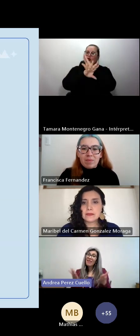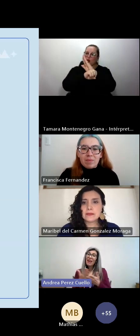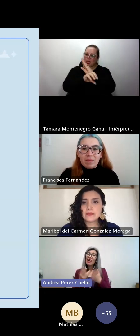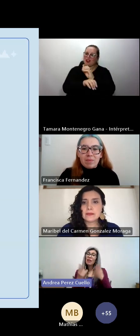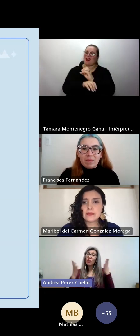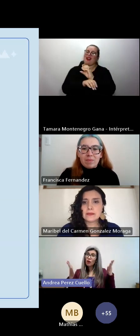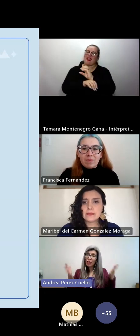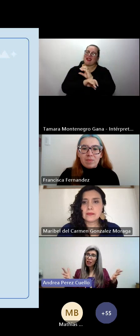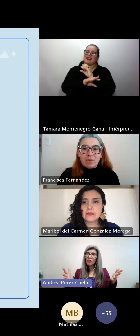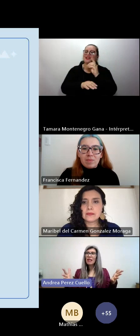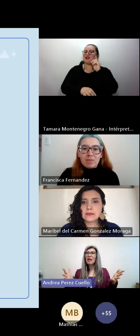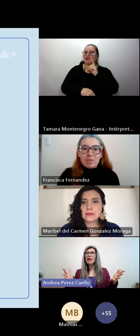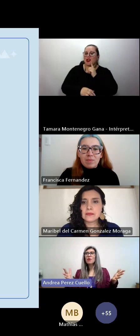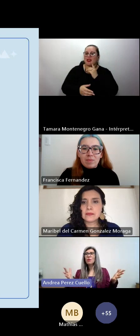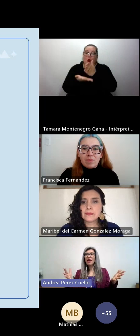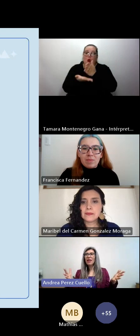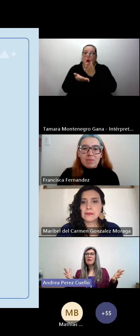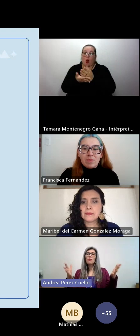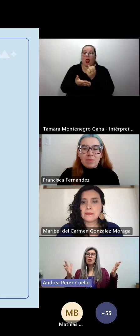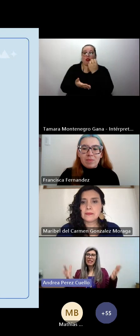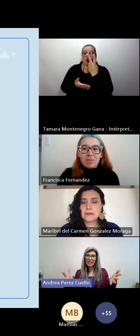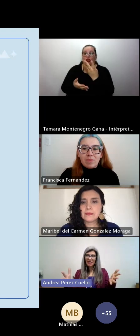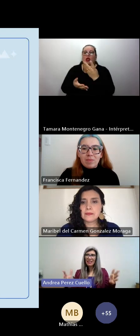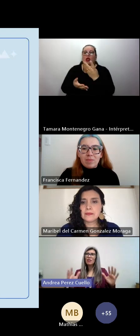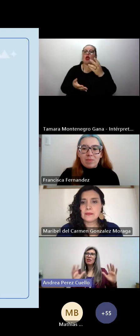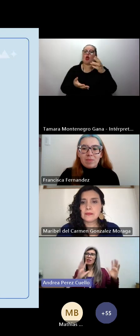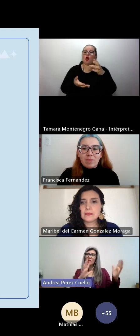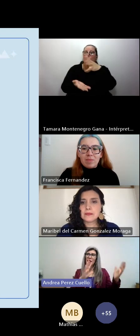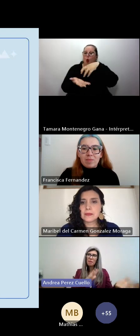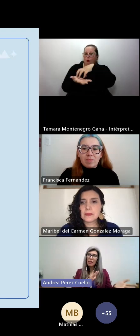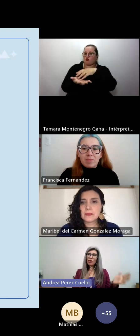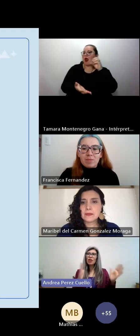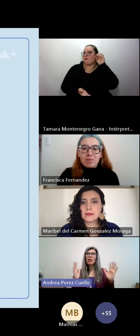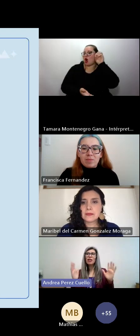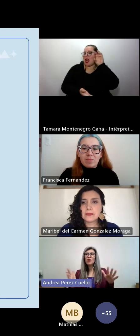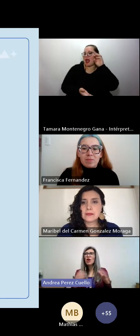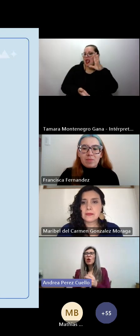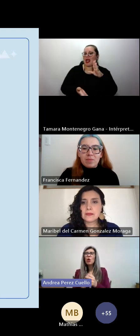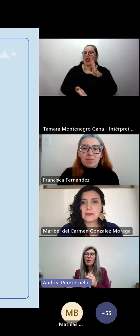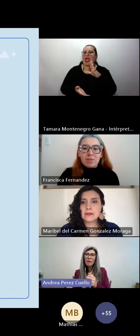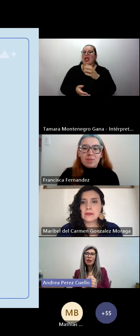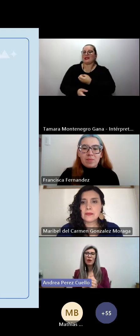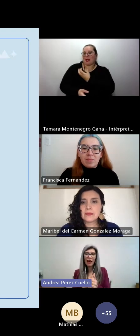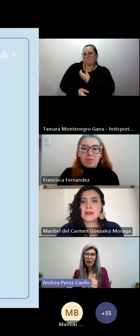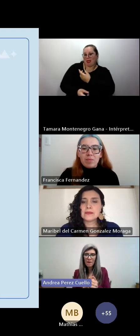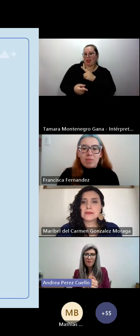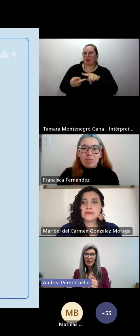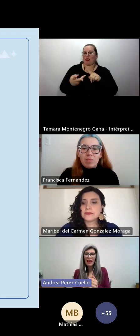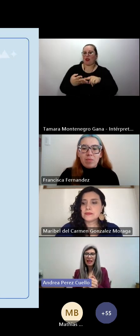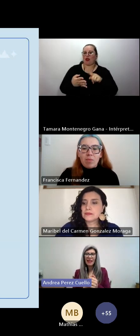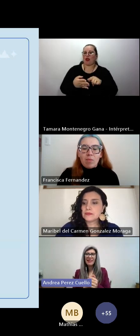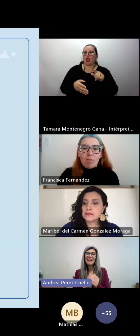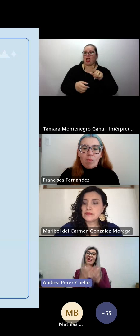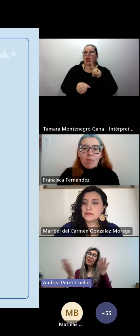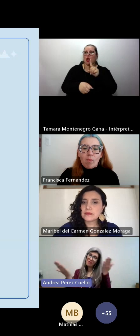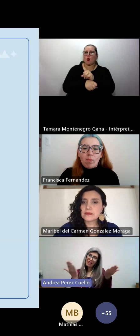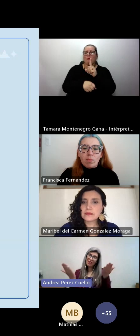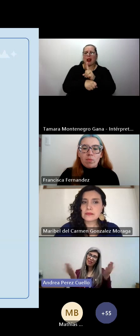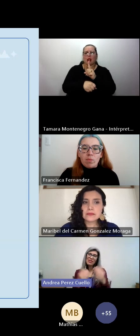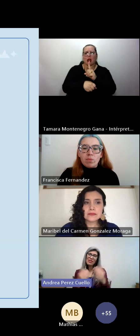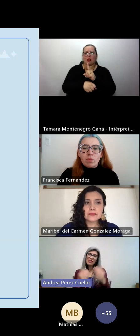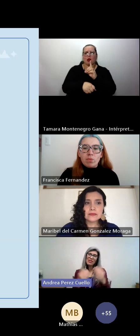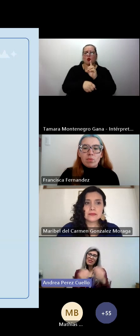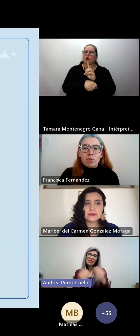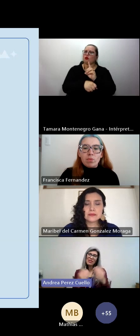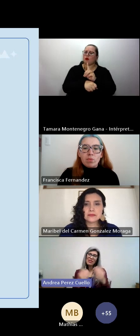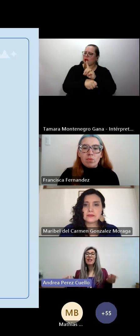y ella trabaja en dos colegios de la comuna de Molina, el Colegio San Pedro y el Colegio Luis Maldonado, quienes